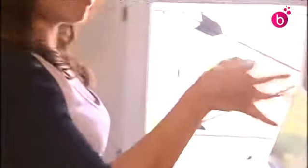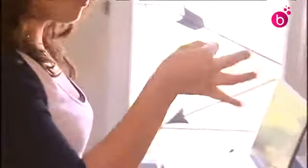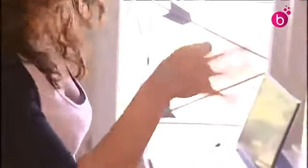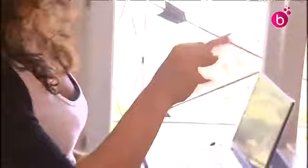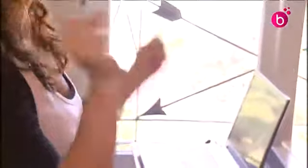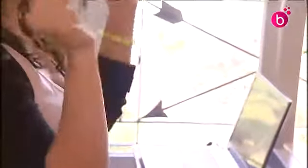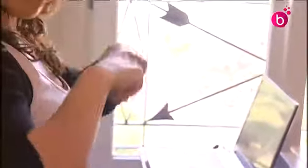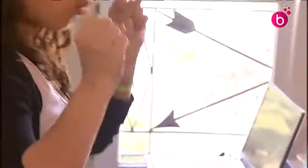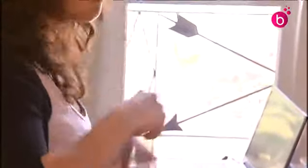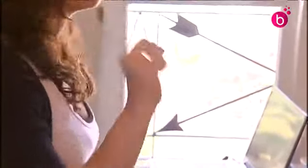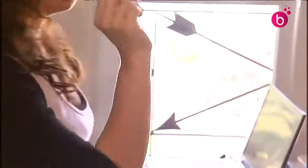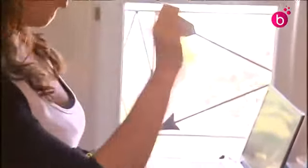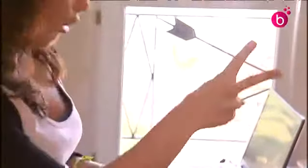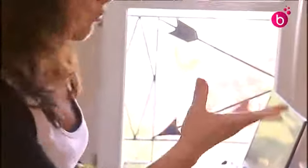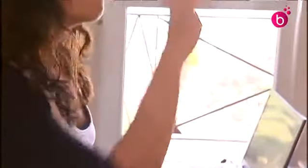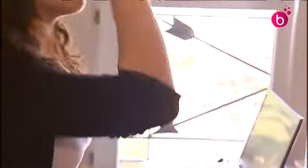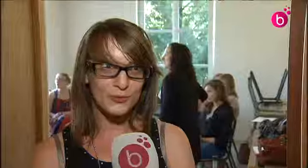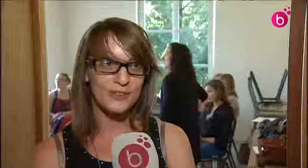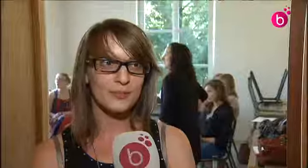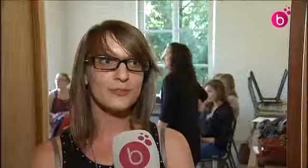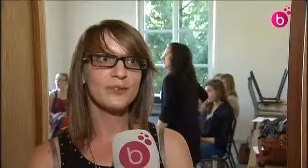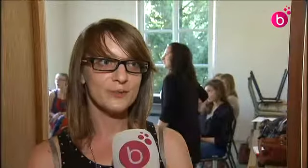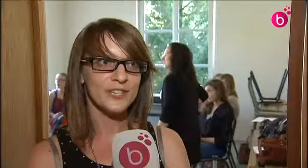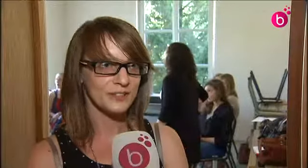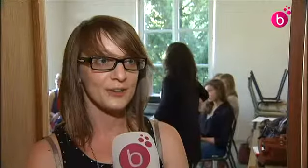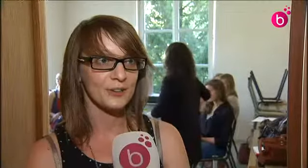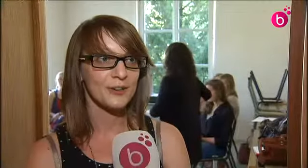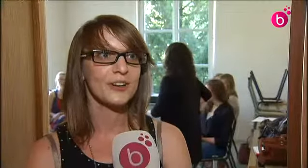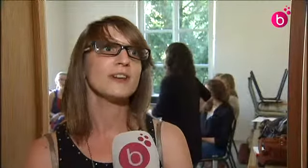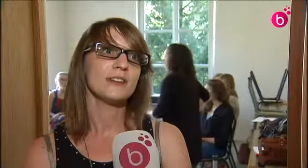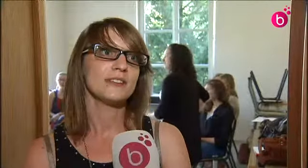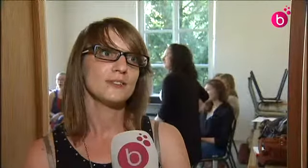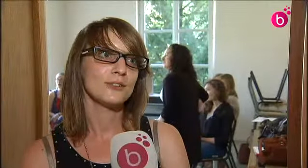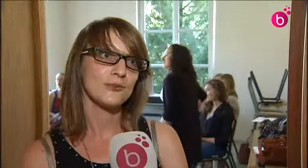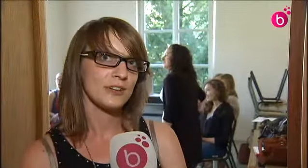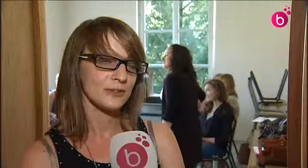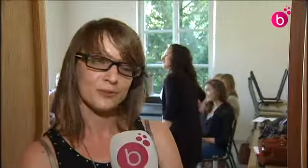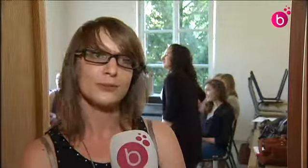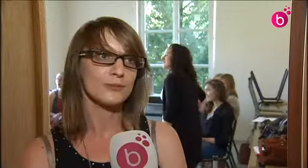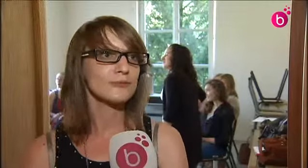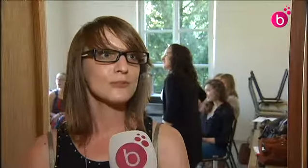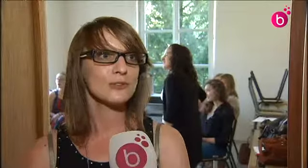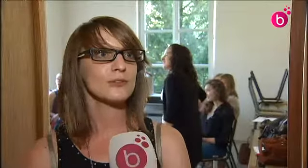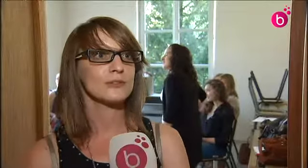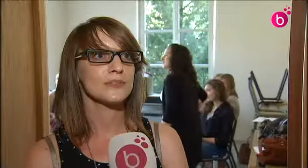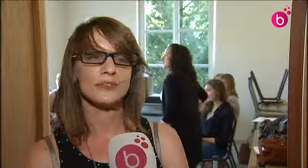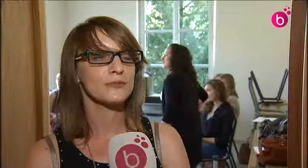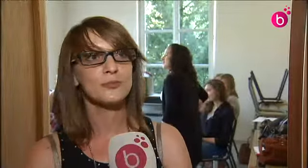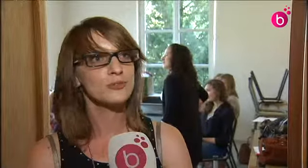'intégration des sourds dans notre société. Ce sont des études qui me tiennent à cœur et que mon frère est sourd. C'est un rêve depuis toute